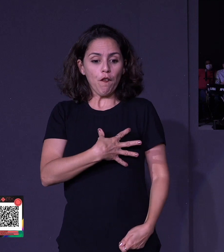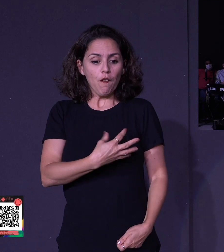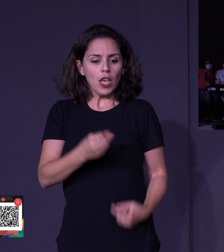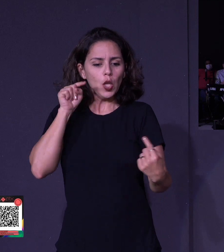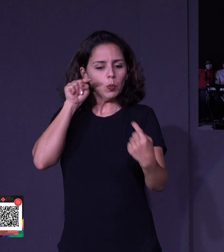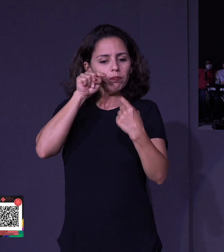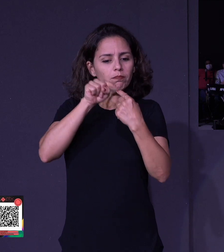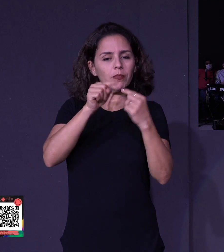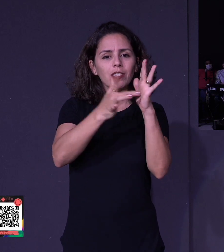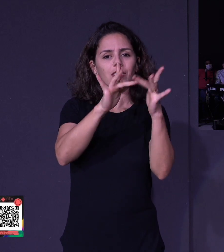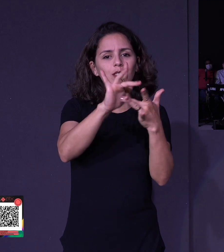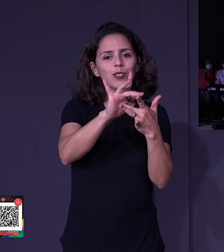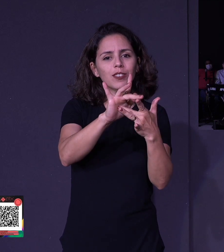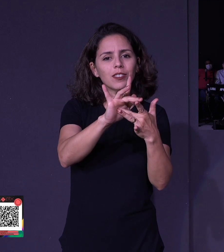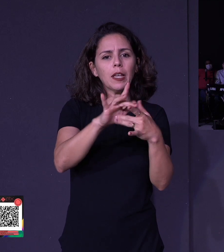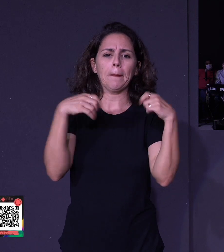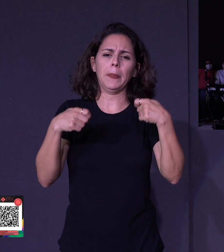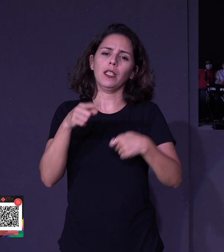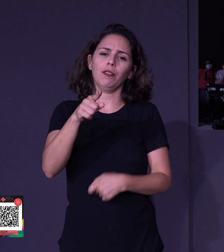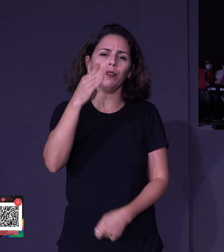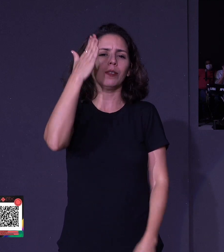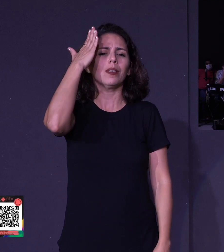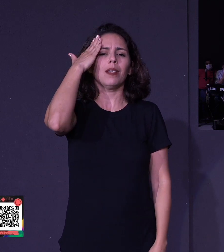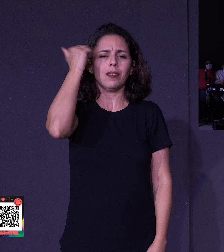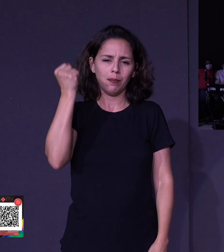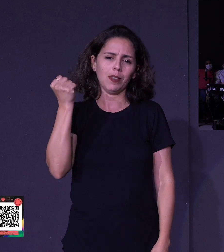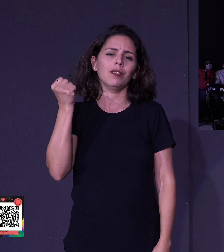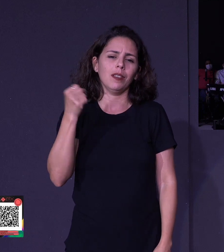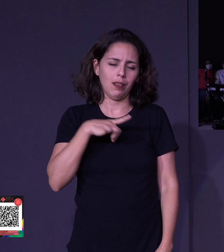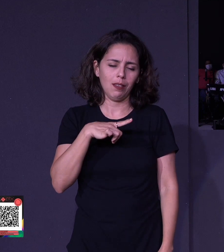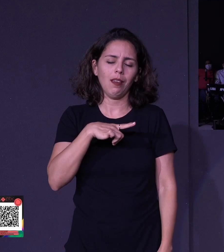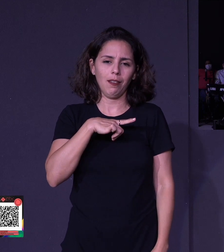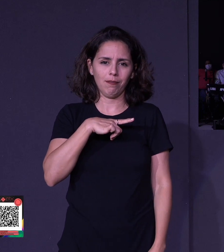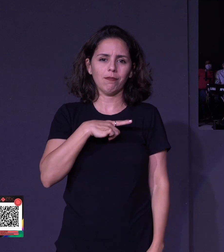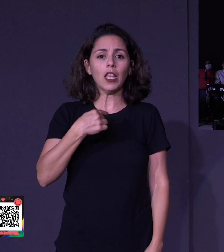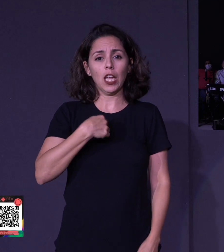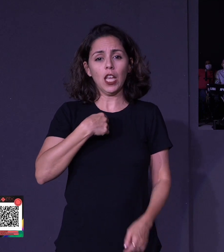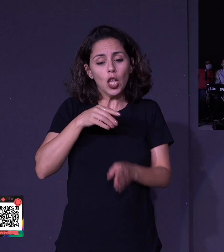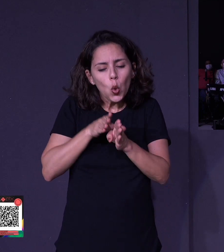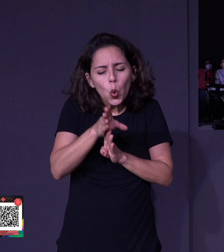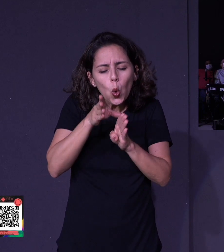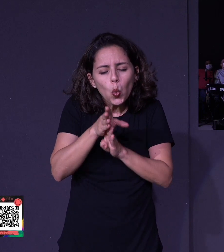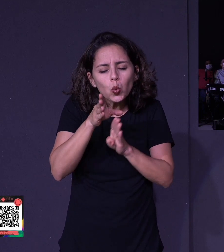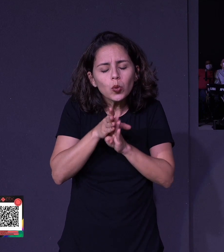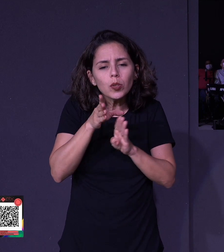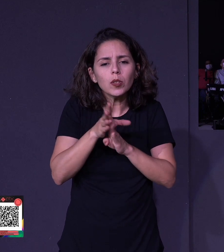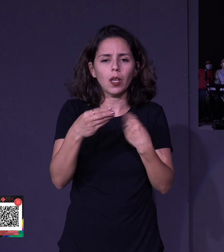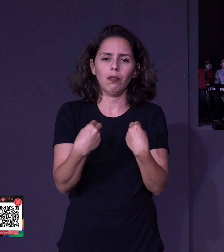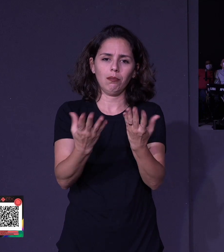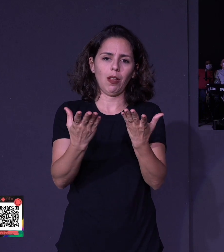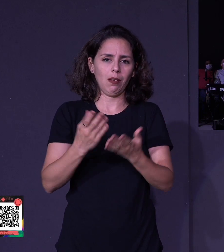Pai, eu quero lhe dar alguns conselhos práticos para que possamos criar